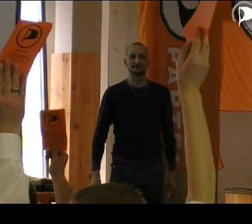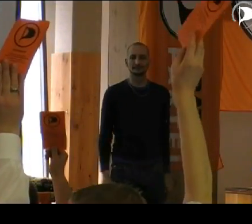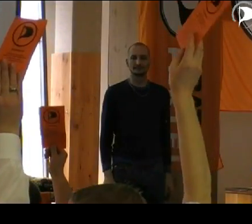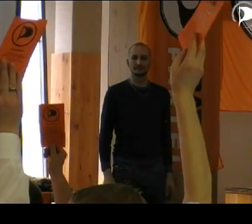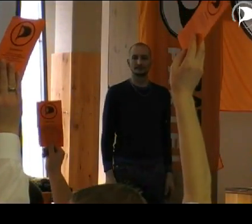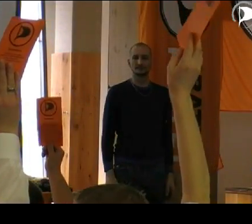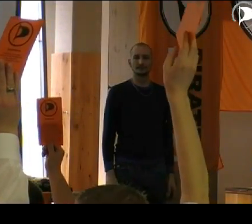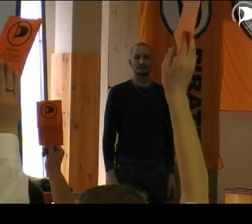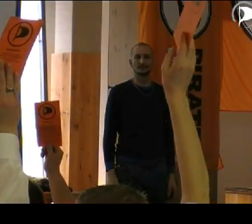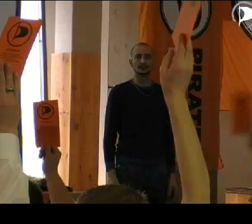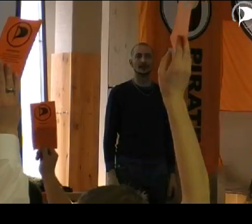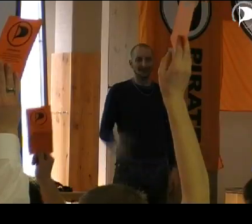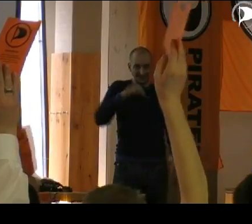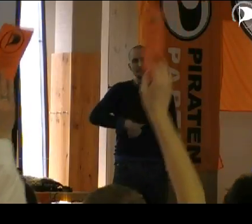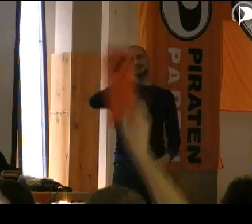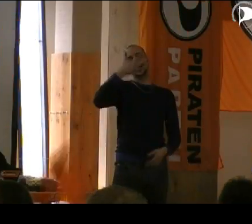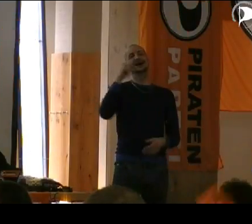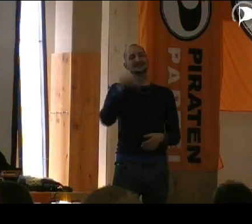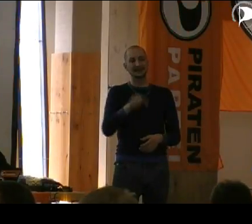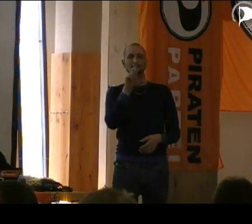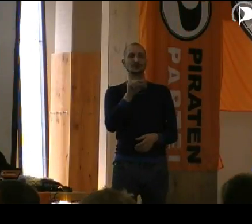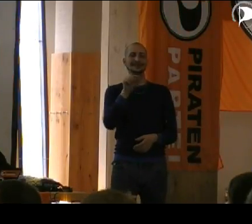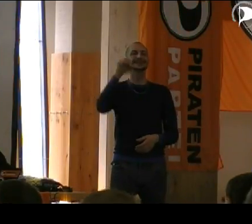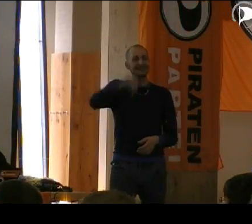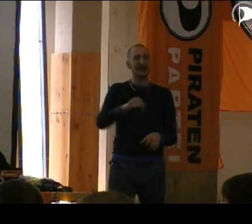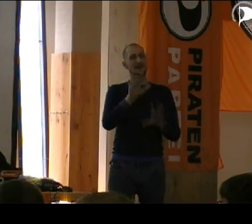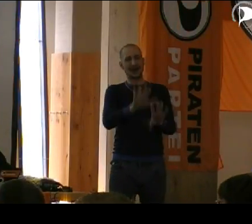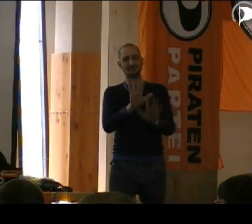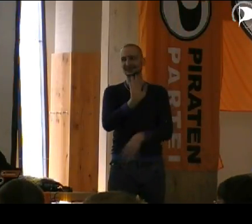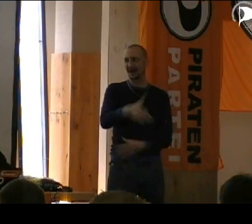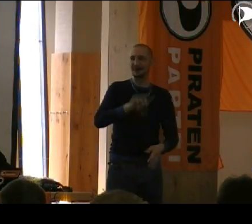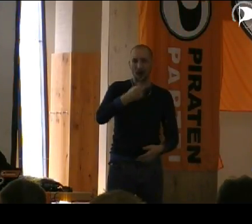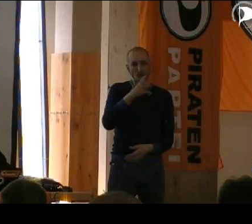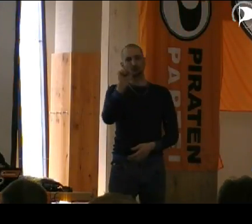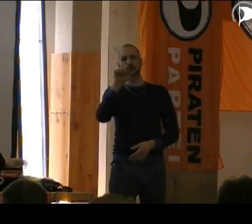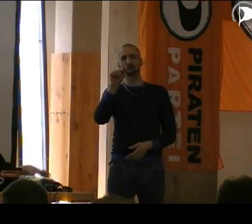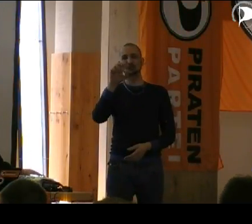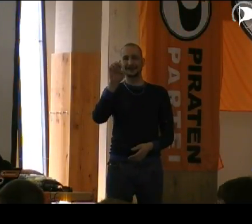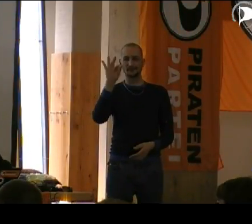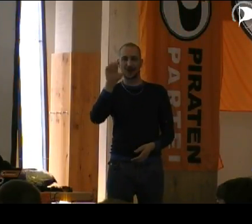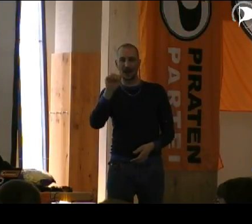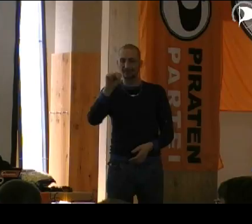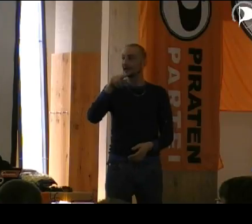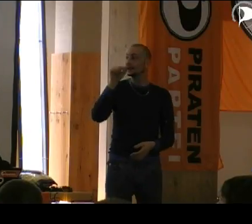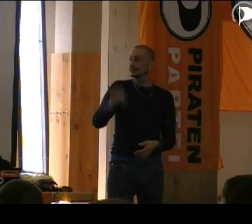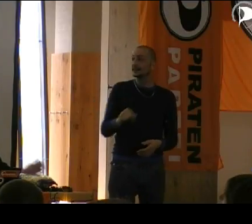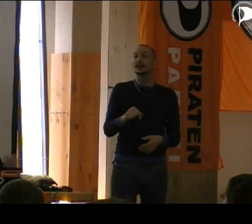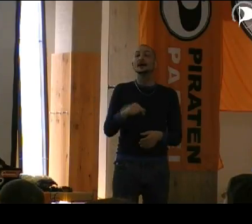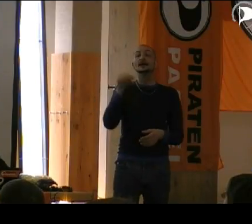ist eine ganz klare mehrheit dafür also nach dem ausgleich so hofft nächste